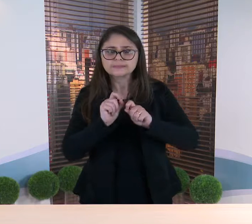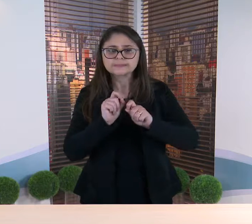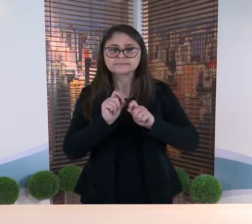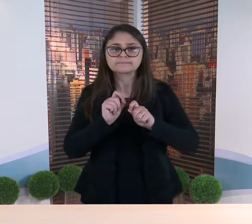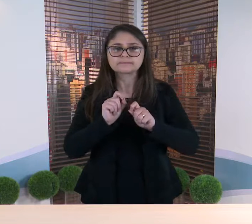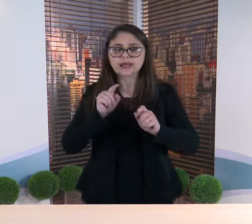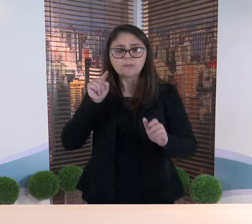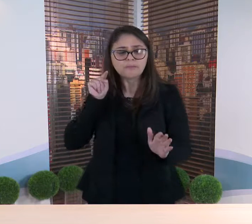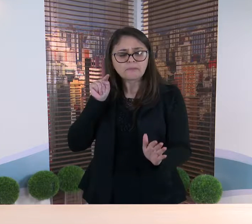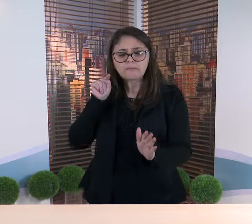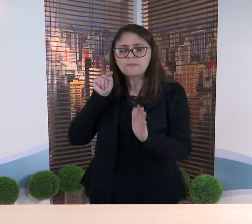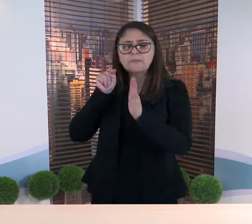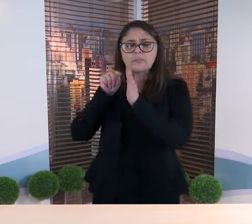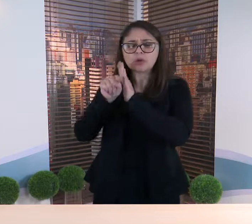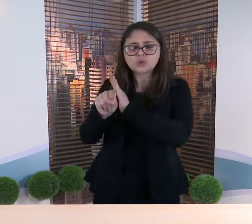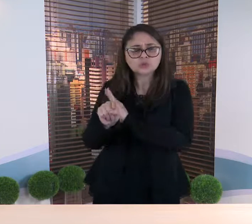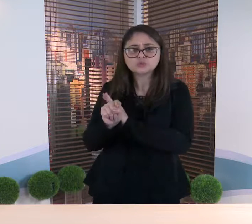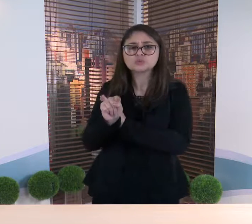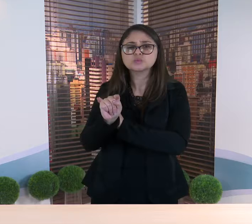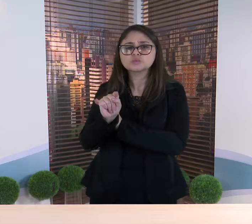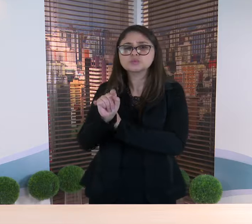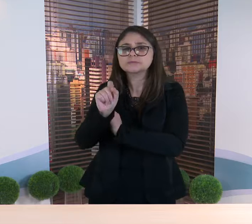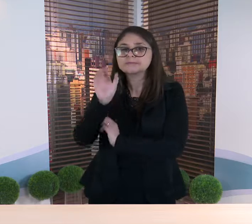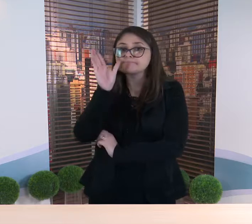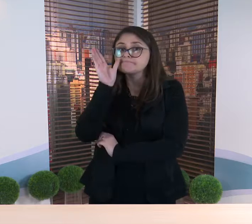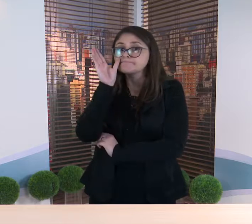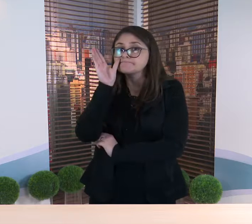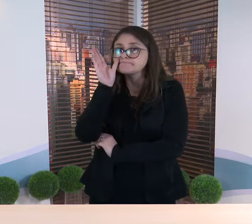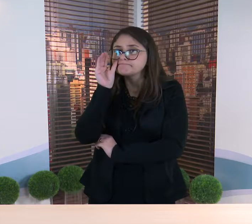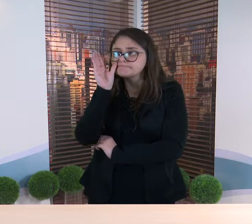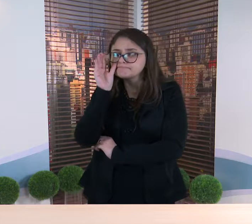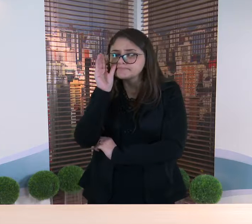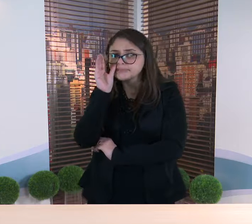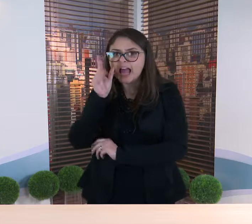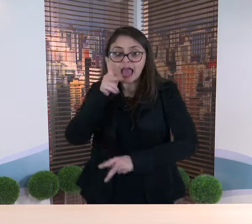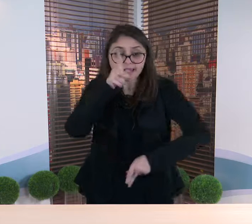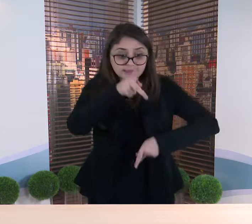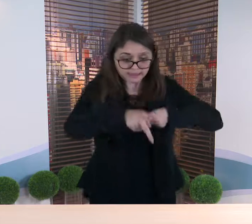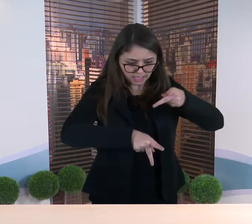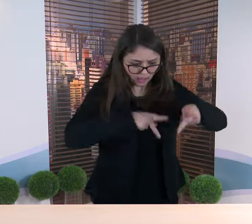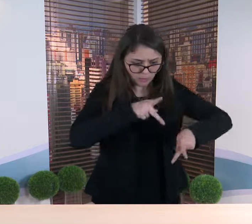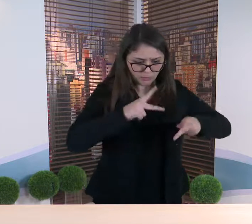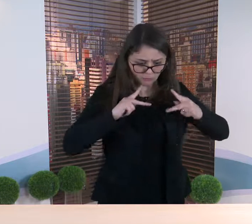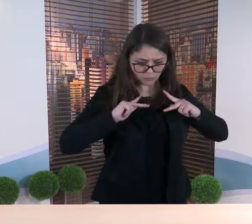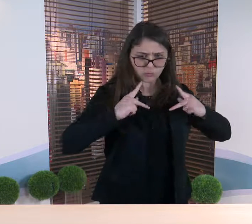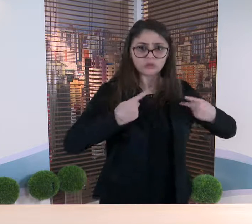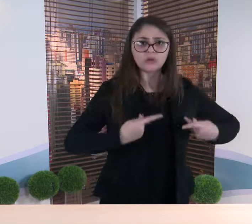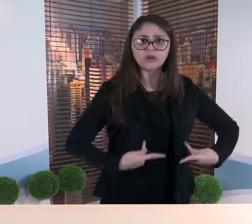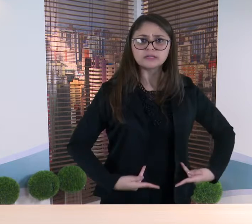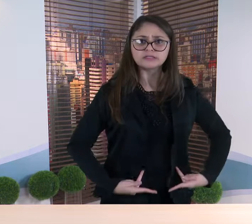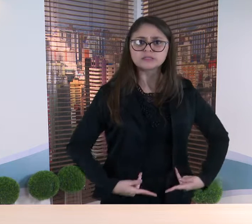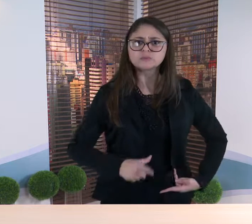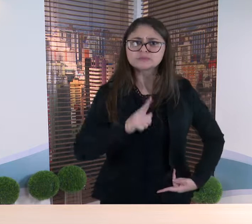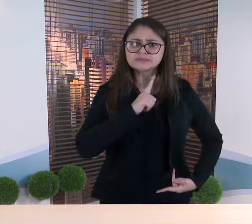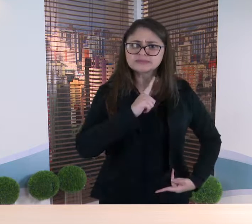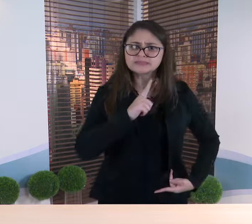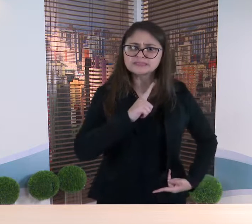mínimo, curiosa. Será que existe entre toda a população humana algum exemplo de